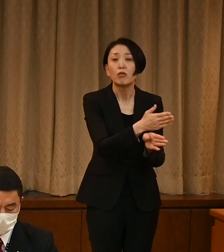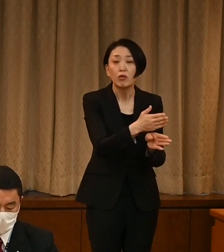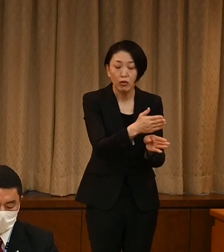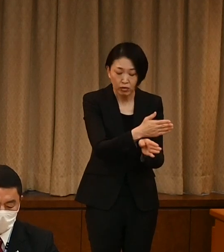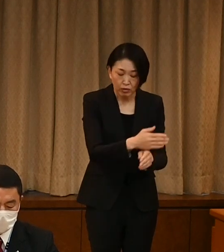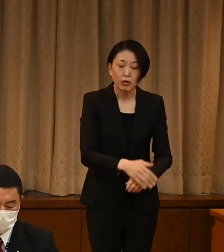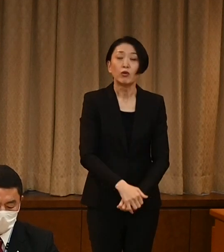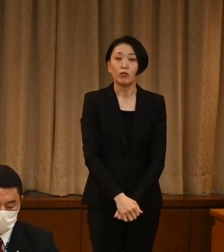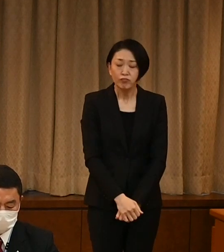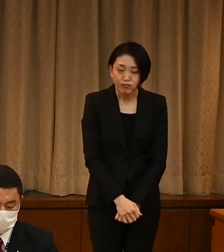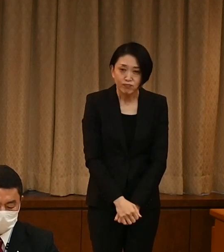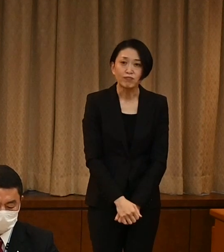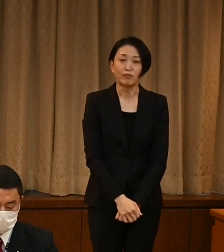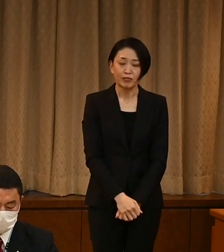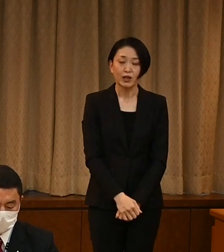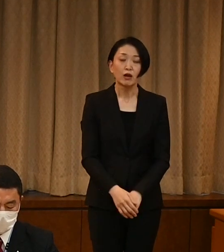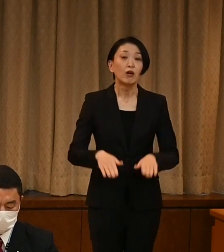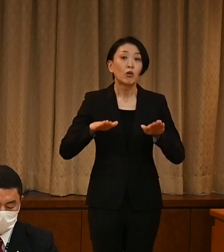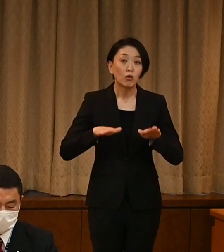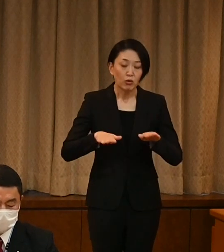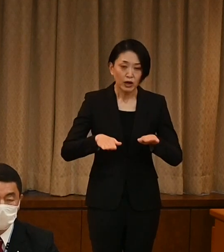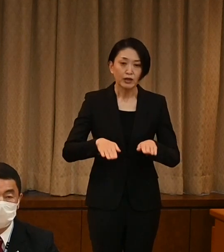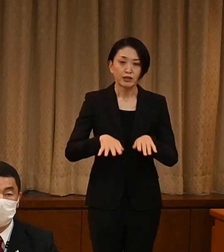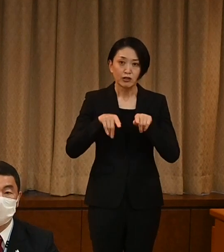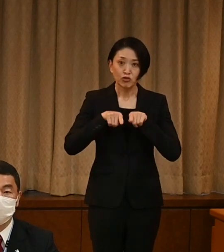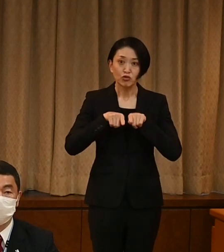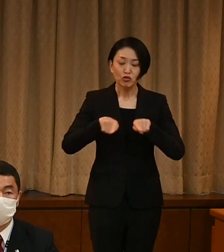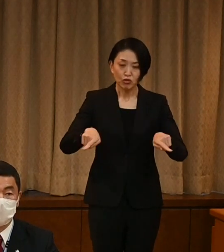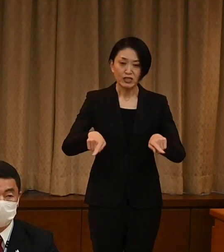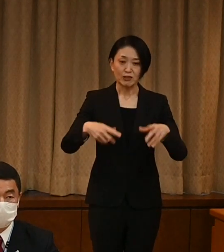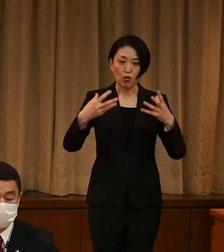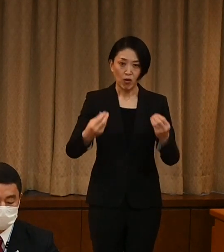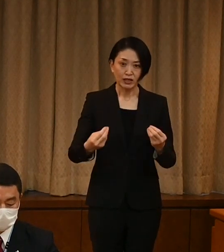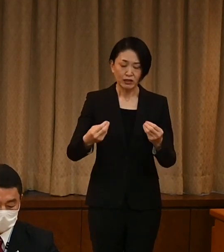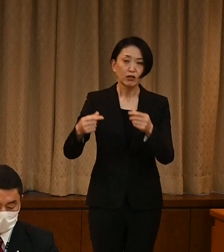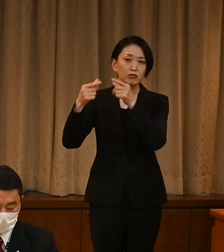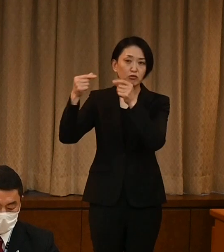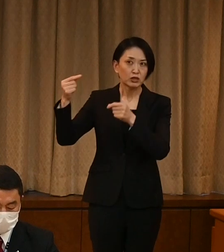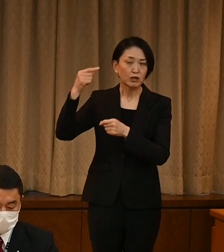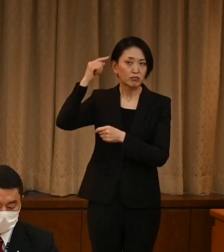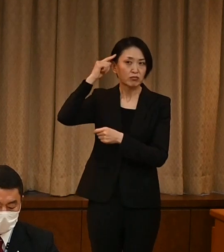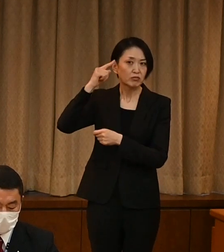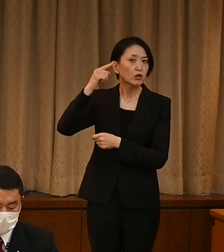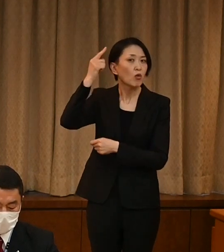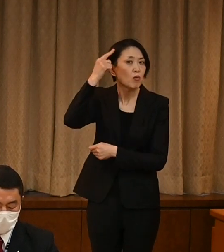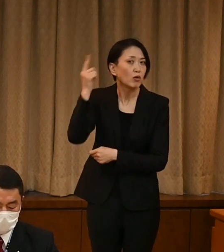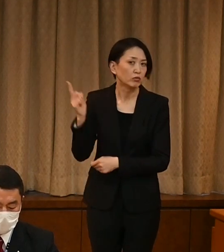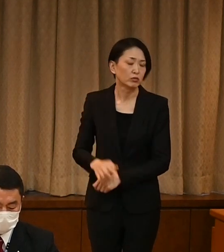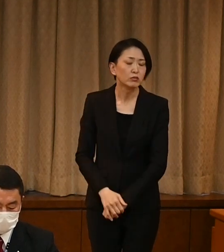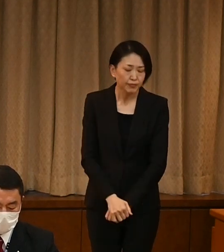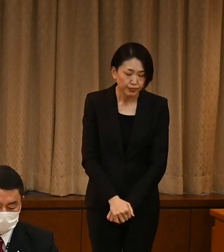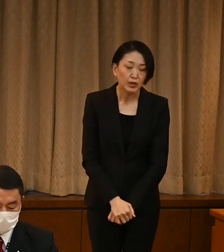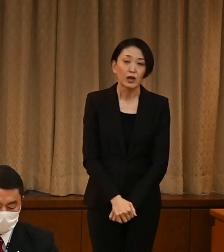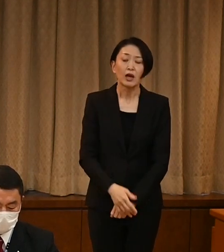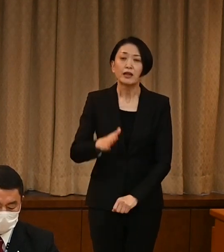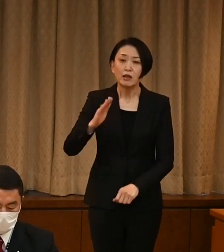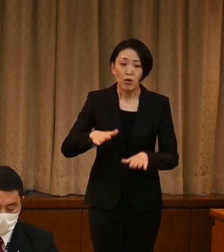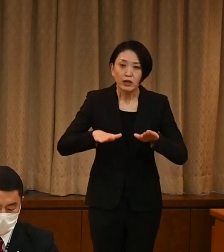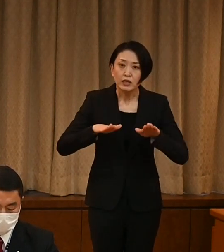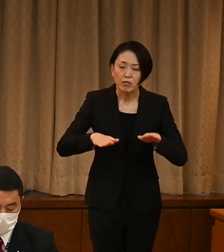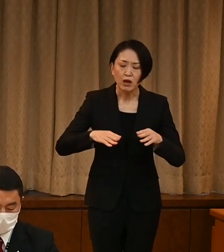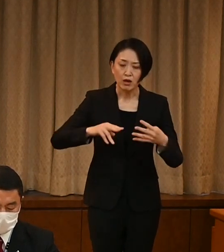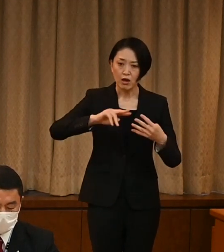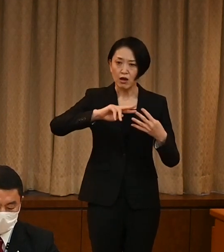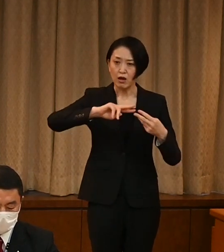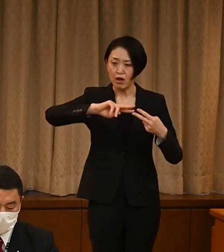取り戻しており今回の重点措置解除に至ったものと認識をしております。しかしながら変異株感染者の増